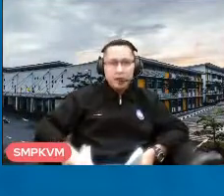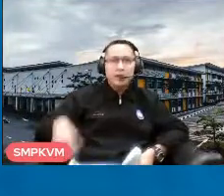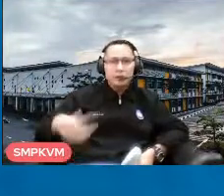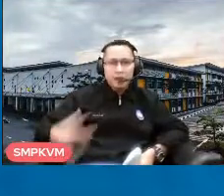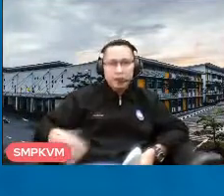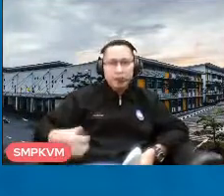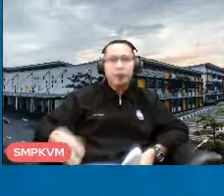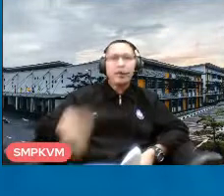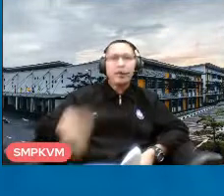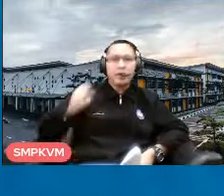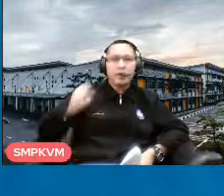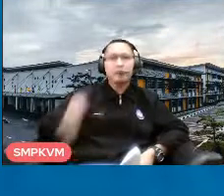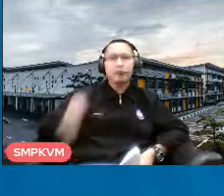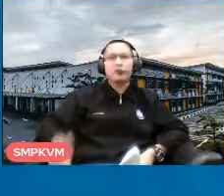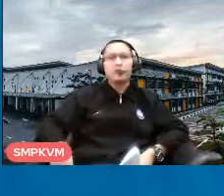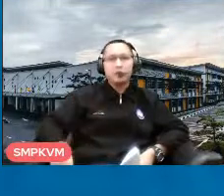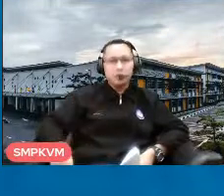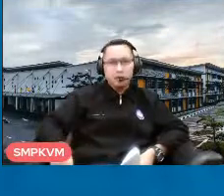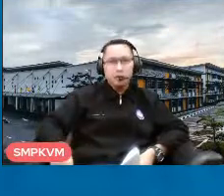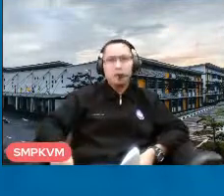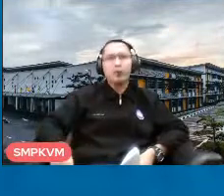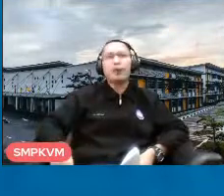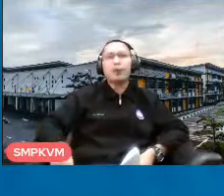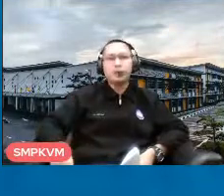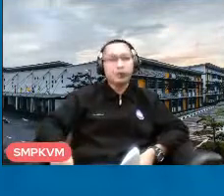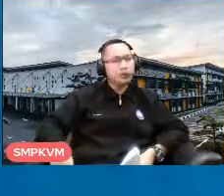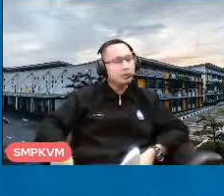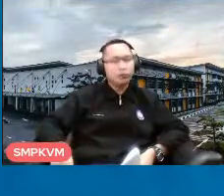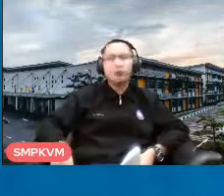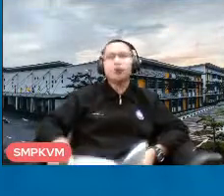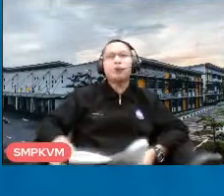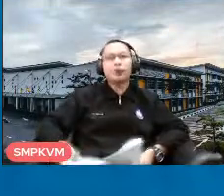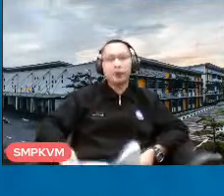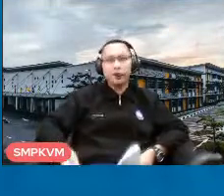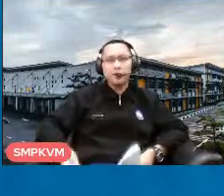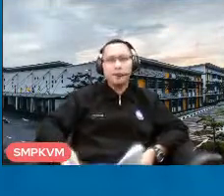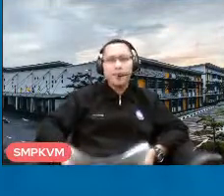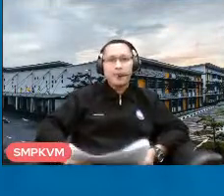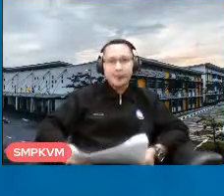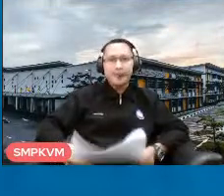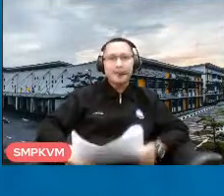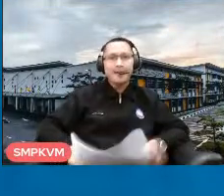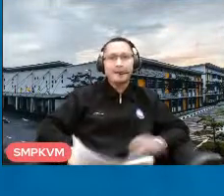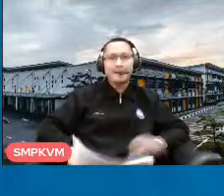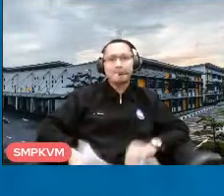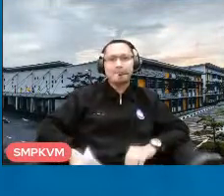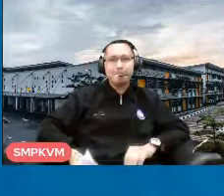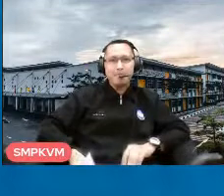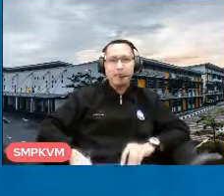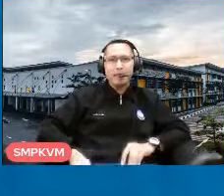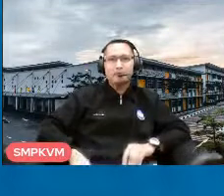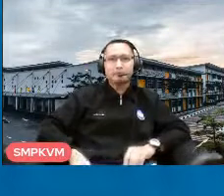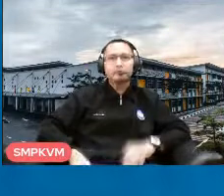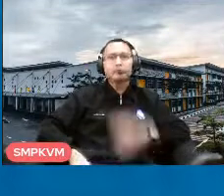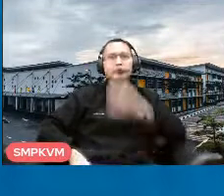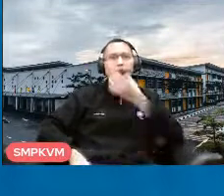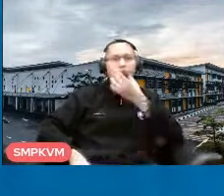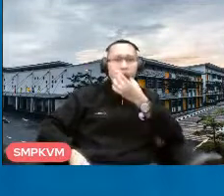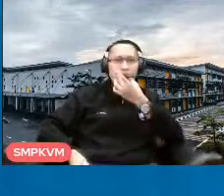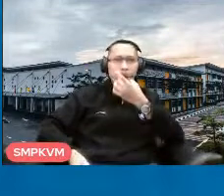belajar belajar belajar dapat SGM Insyaallah Kenapa kerja boleh batu madya balik Oke next